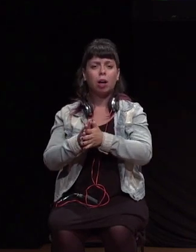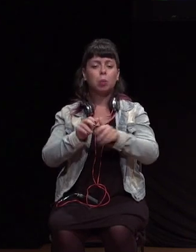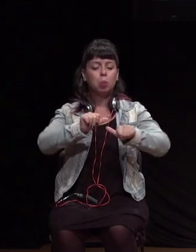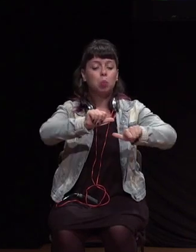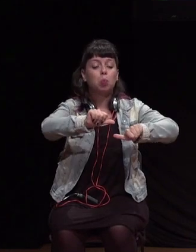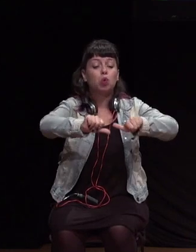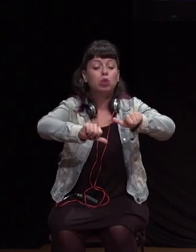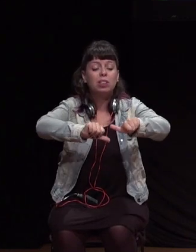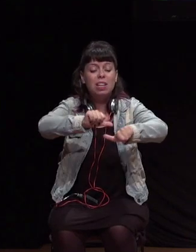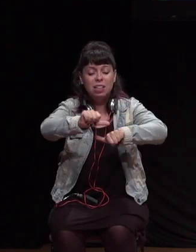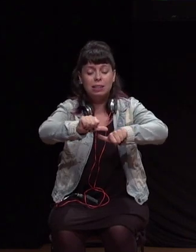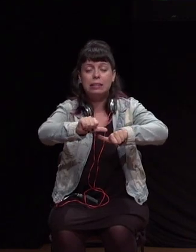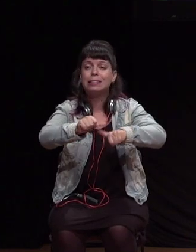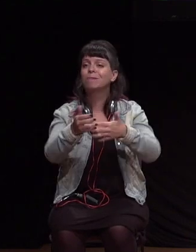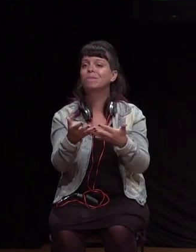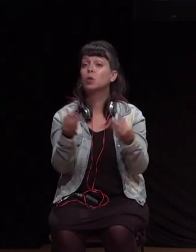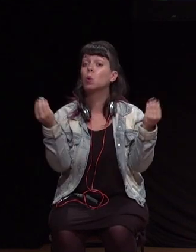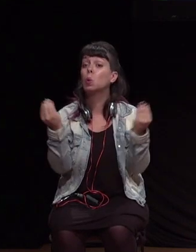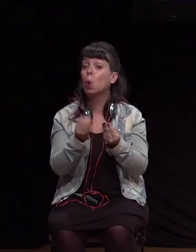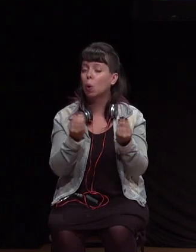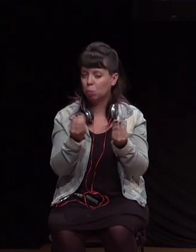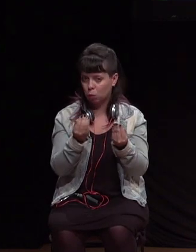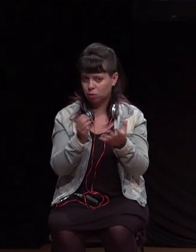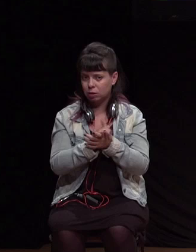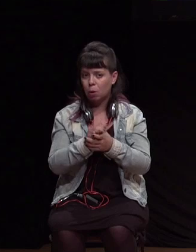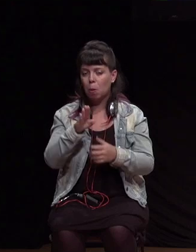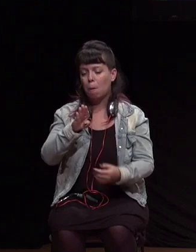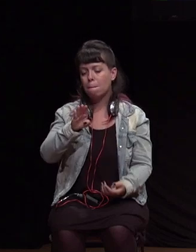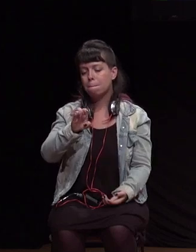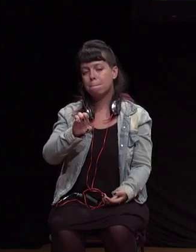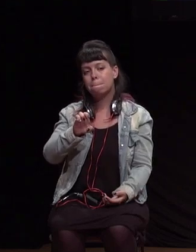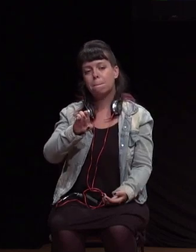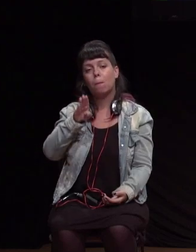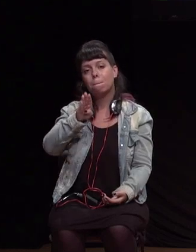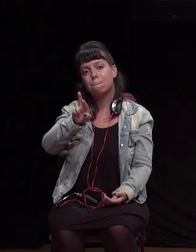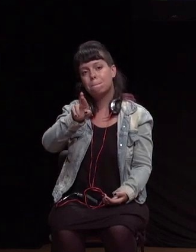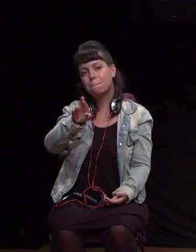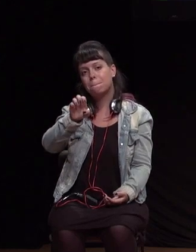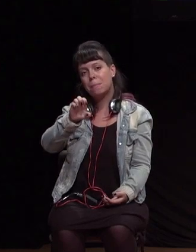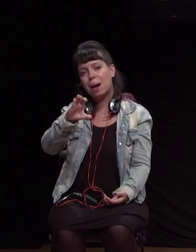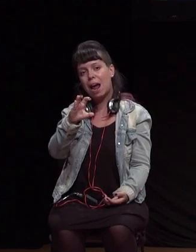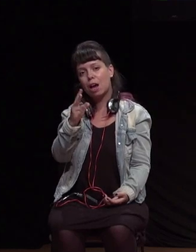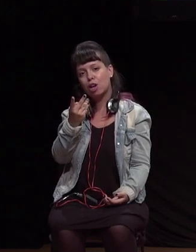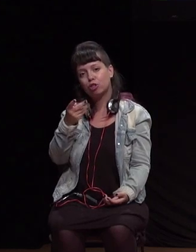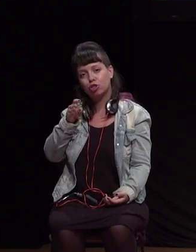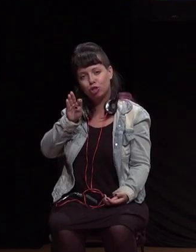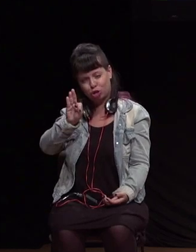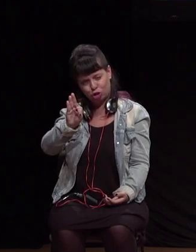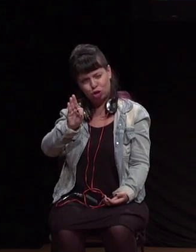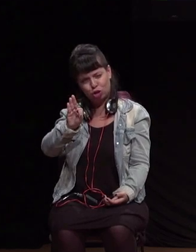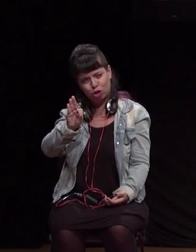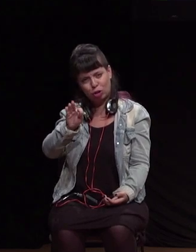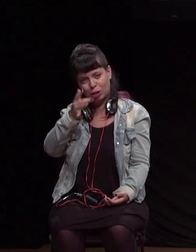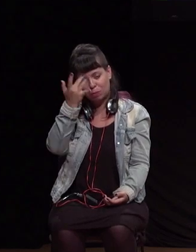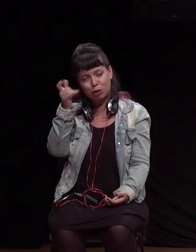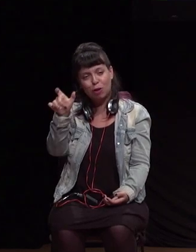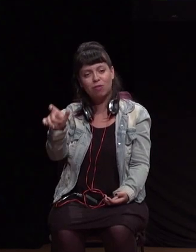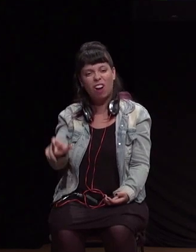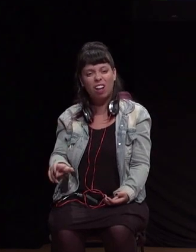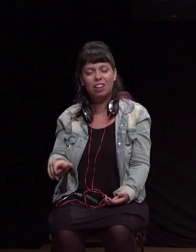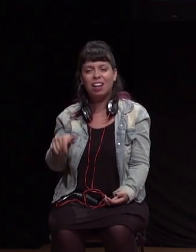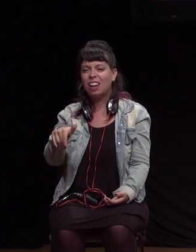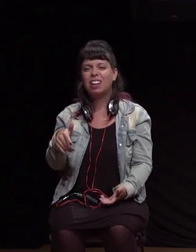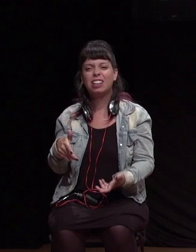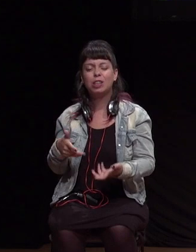E o Brecht, muita gente diz, porque o Brecht ele não quis destruir pelo teatro, pelo